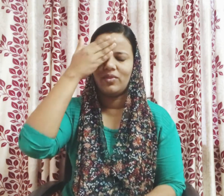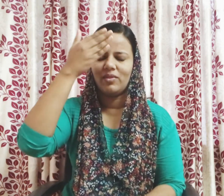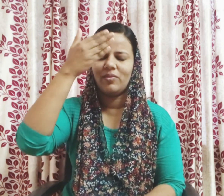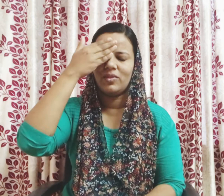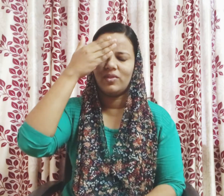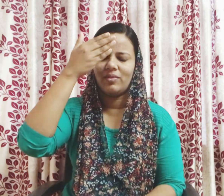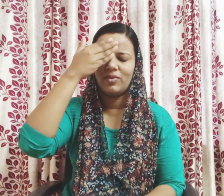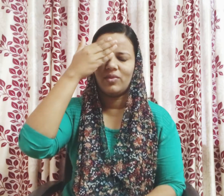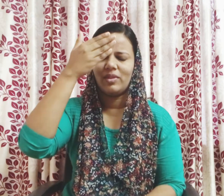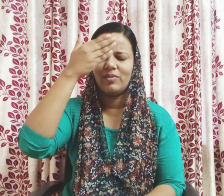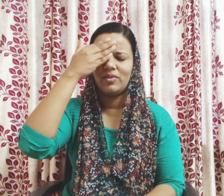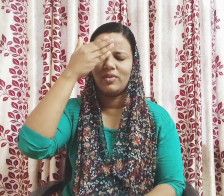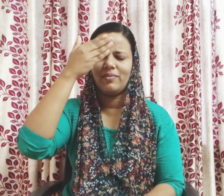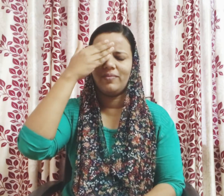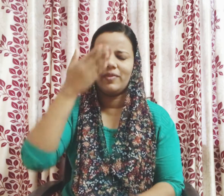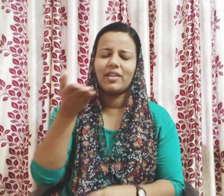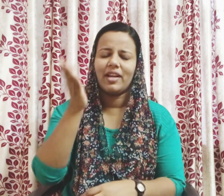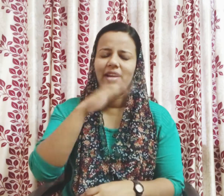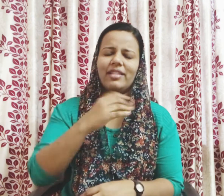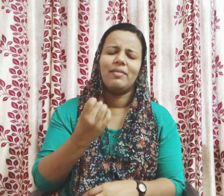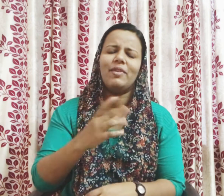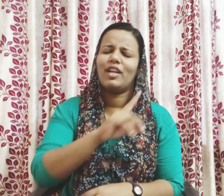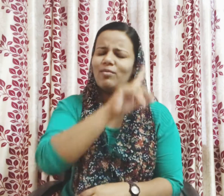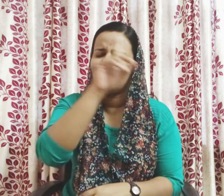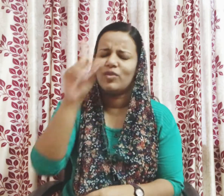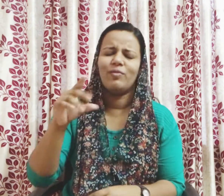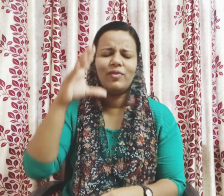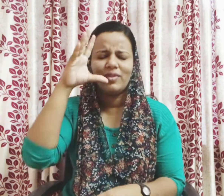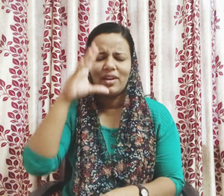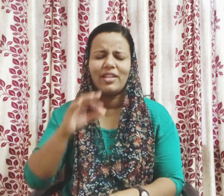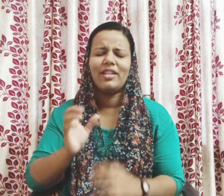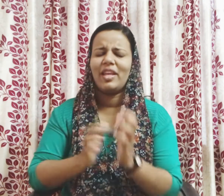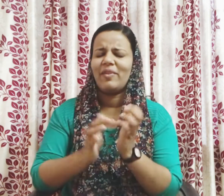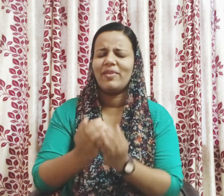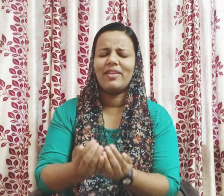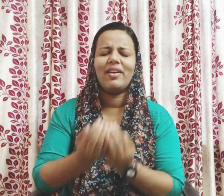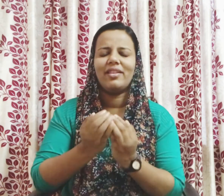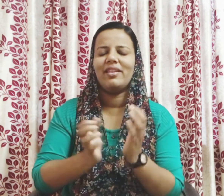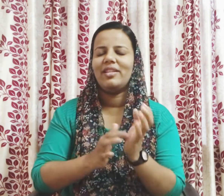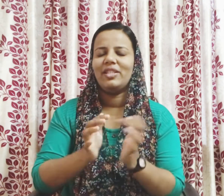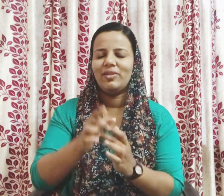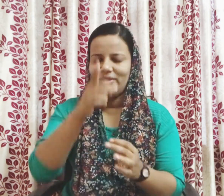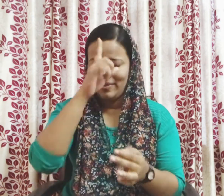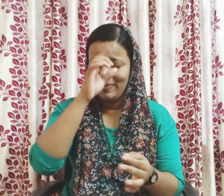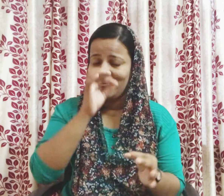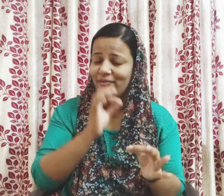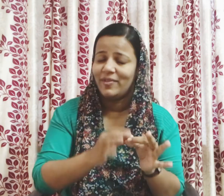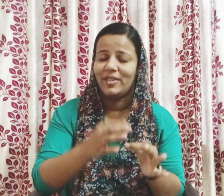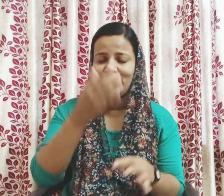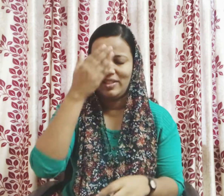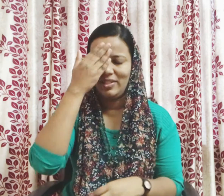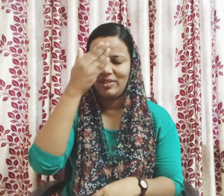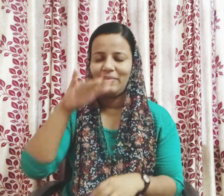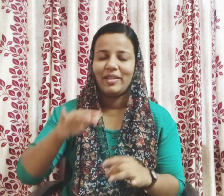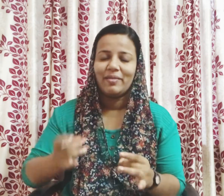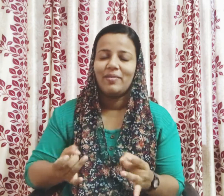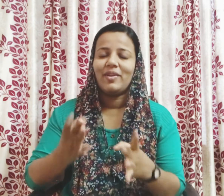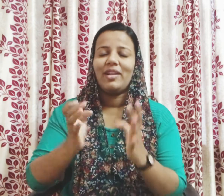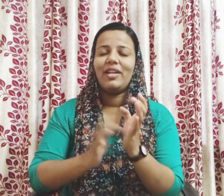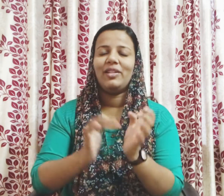സ്തോത്രം സ്തോത്രം സ്തോത്രം പിതാവേ, സ്തോത്രം. കഴിഞ്ഞ പകൽക്കാലവും കഴിഞ്ഞ രാത്രിയിലും ഒക്കെ ഞങ്ങളെ കരുതിയ അങ്ങയുടെ വിശ്വസ്തതയ്ക്കായിട്ട് സ്തോത്രം. ഈ പ്രഭാതത്തിൽ അങ്ങയുടെ മുഖത്തേക്ക്